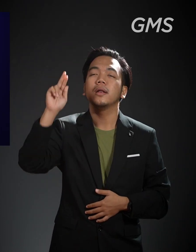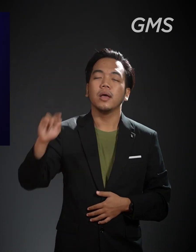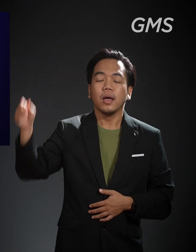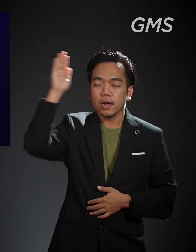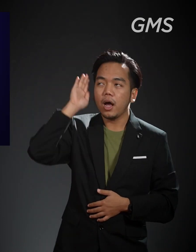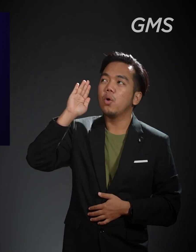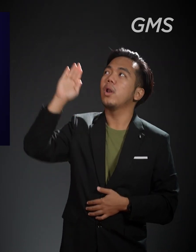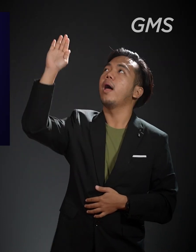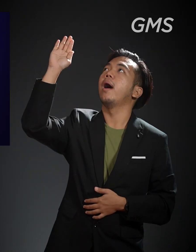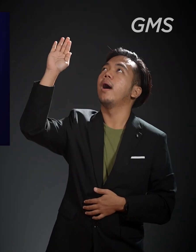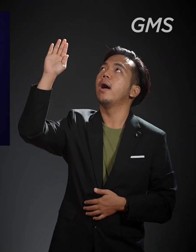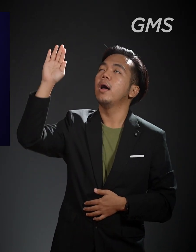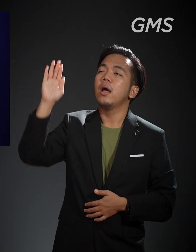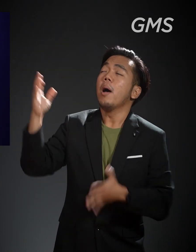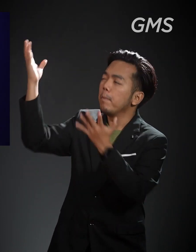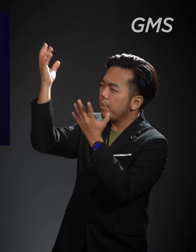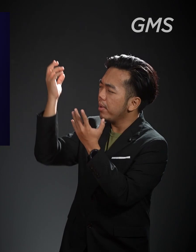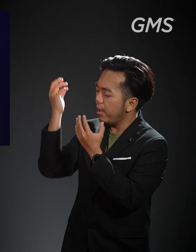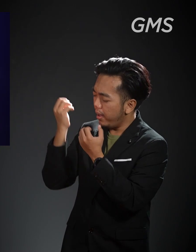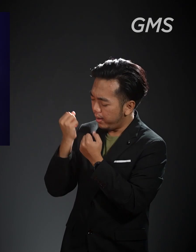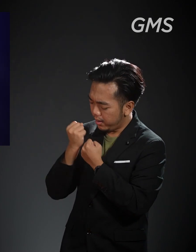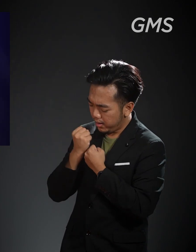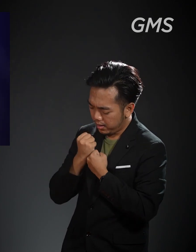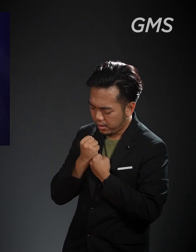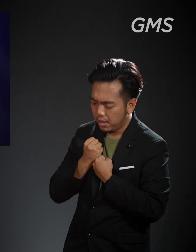Tuhan, Kaulah